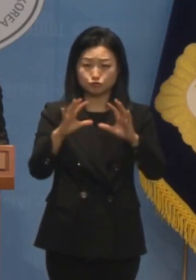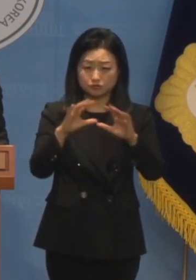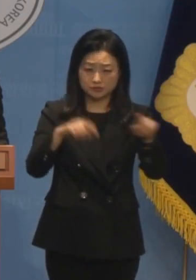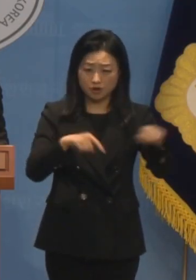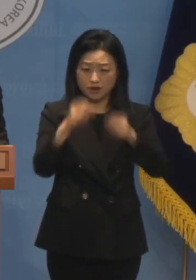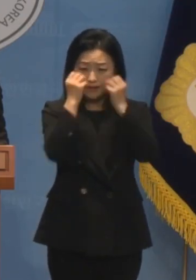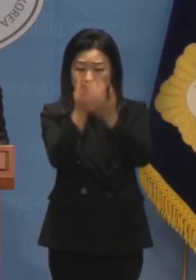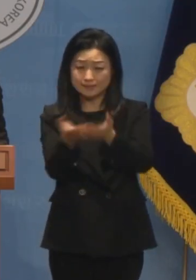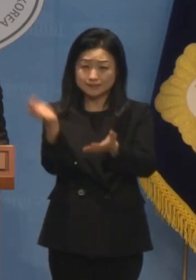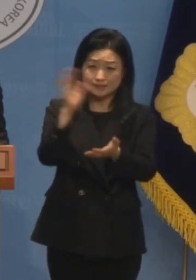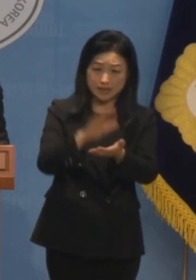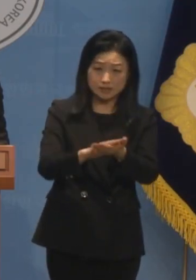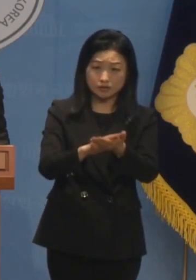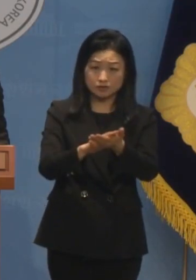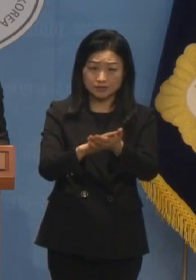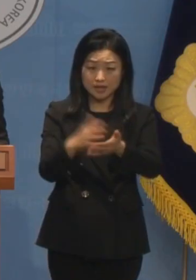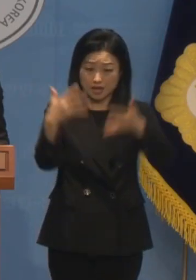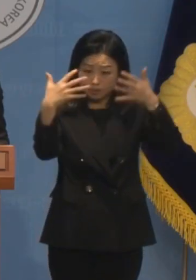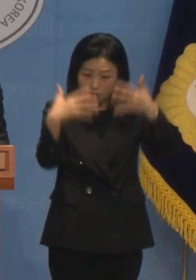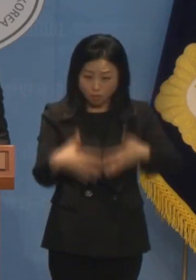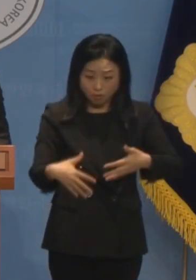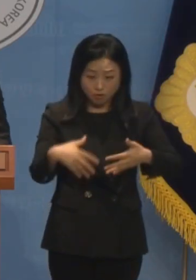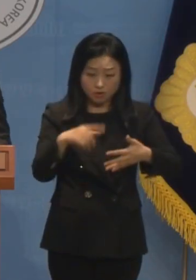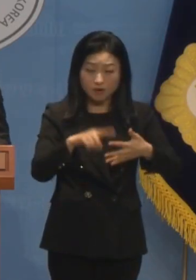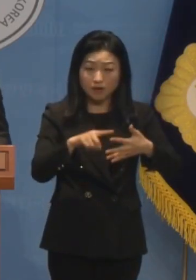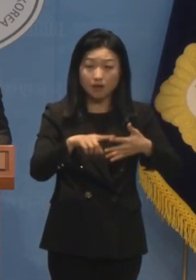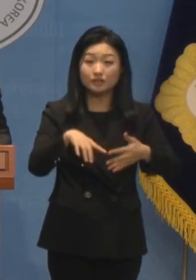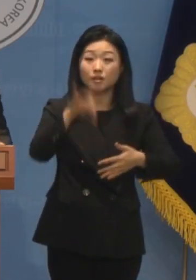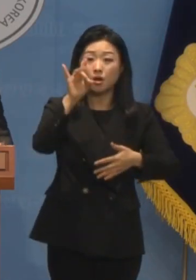쇄신의 최소 조건입니다.